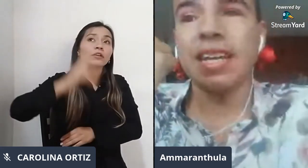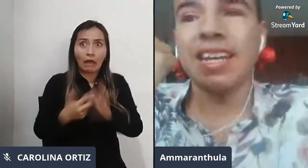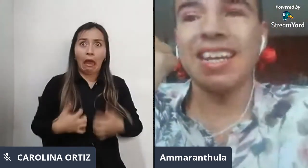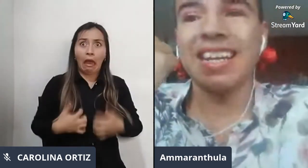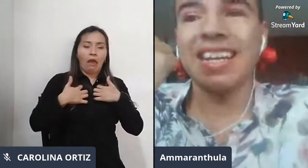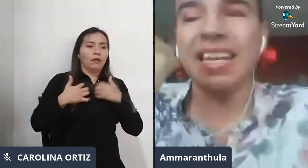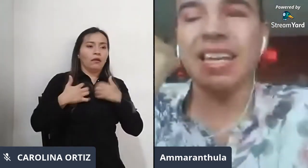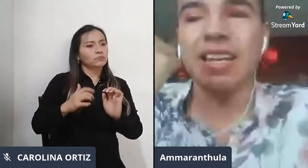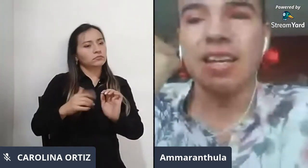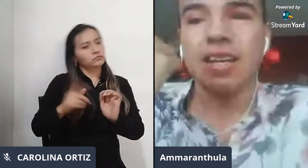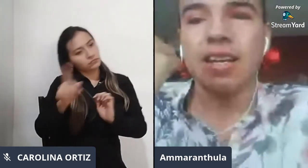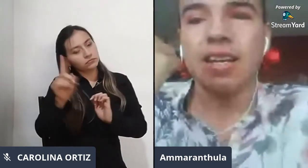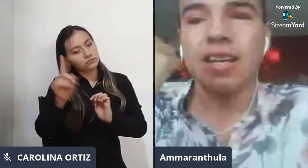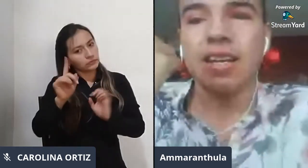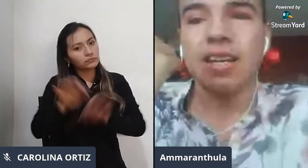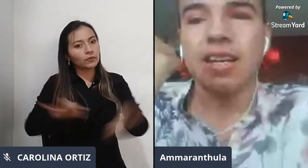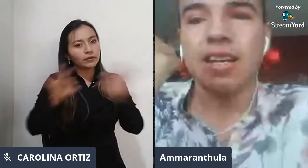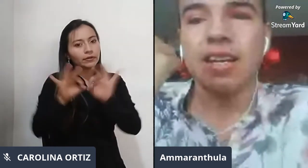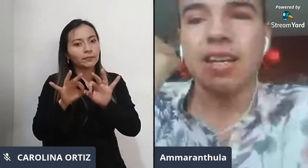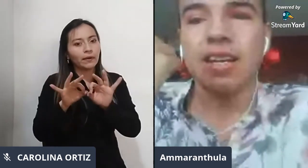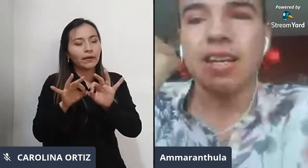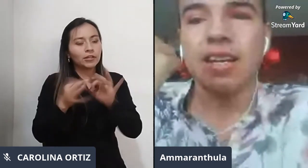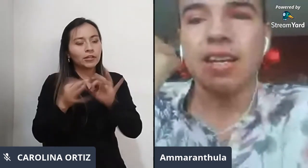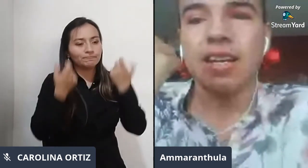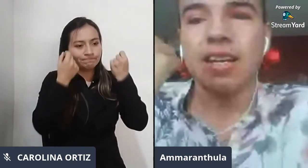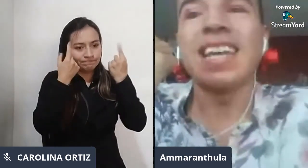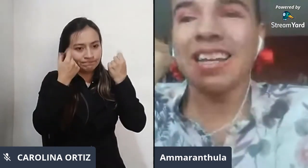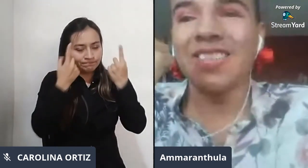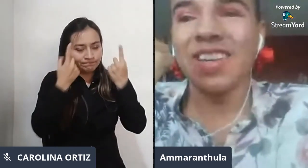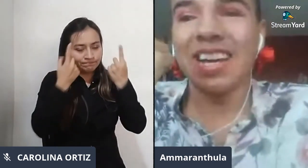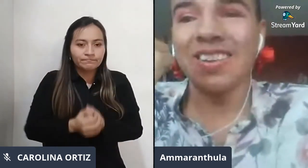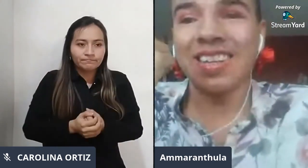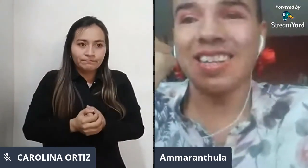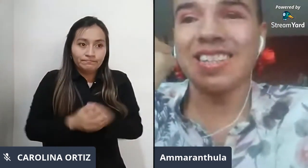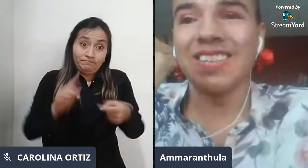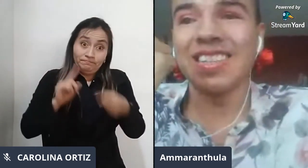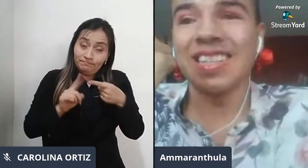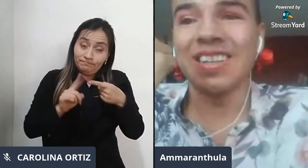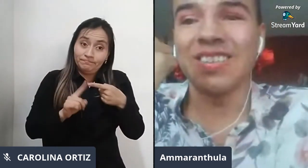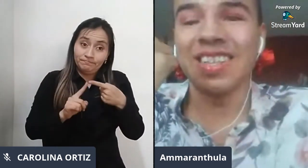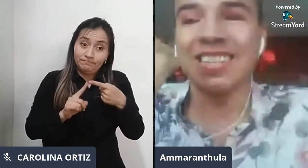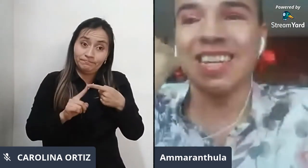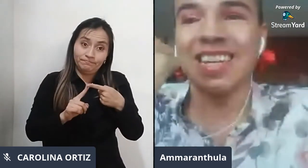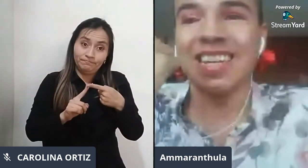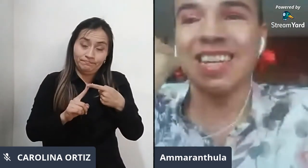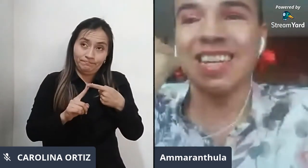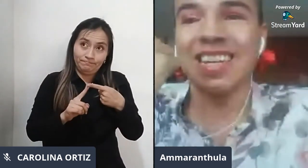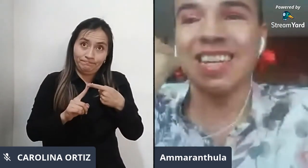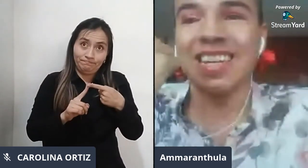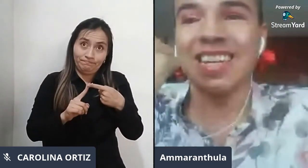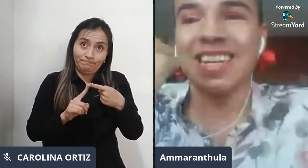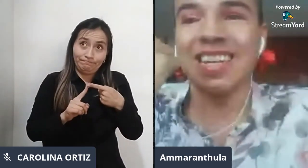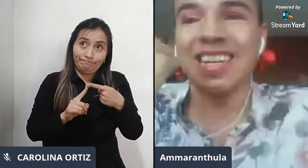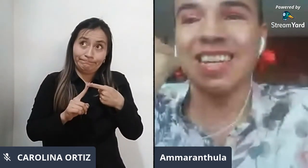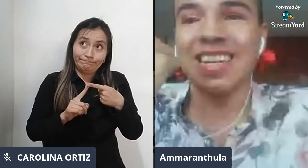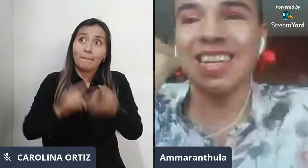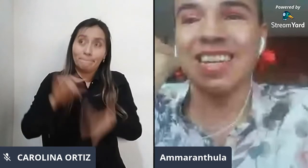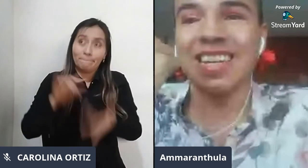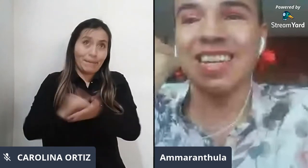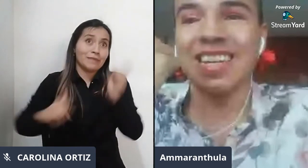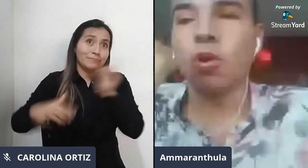entender que uno, pues que esto no ha cambiado, que tristemente seguimos en